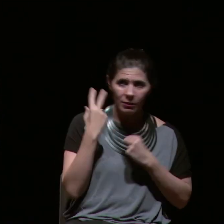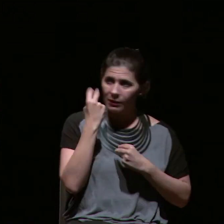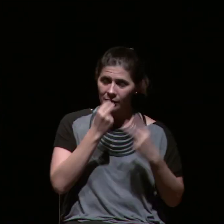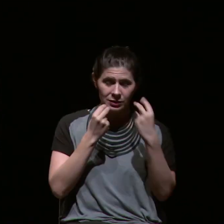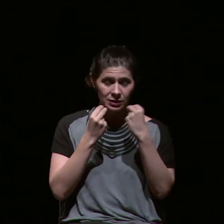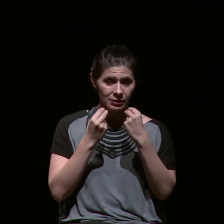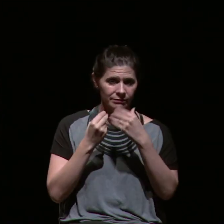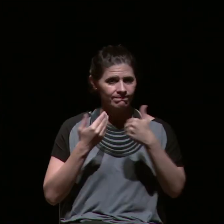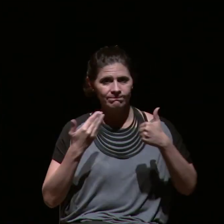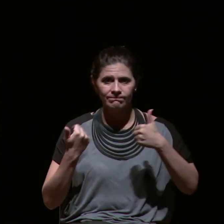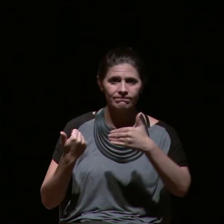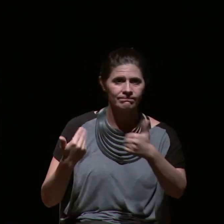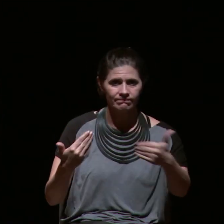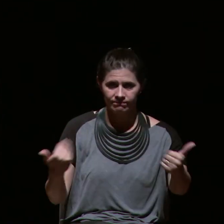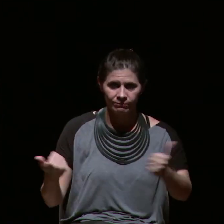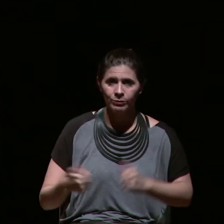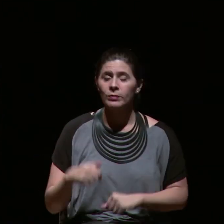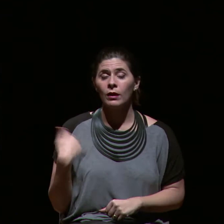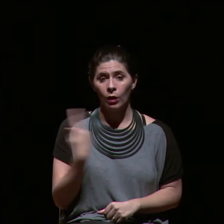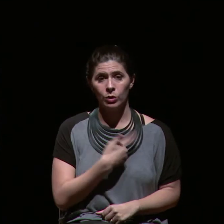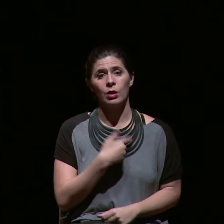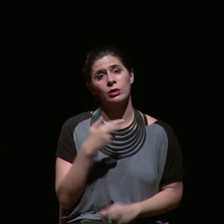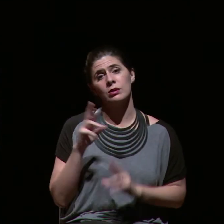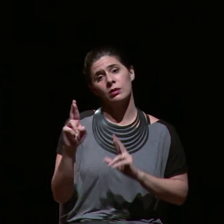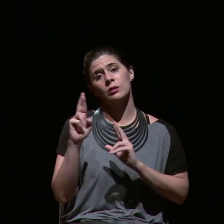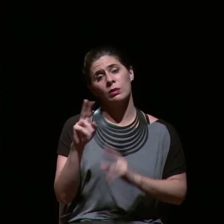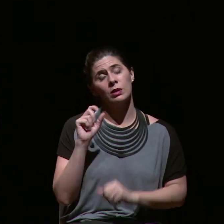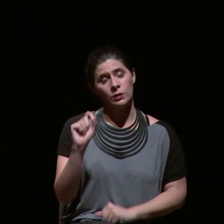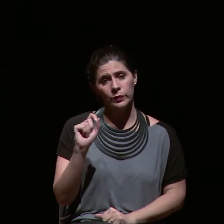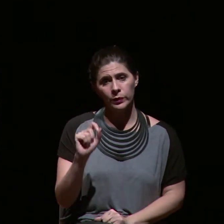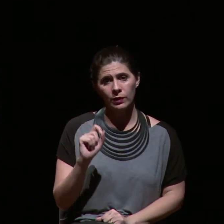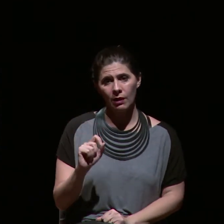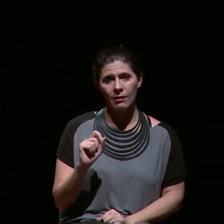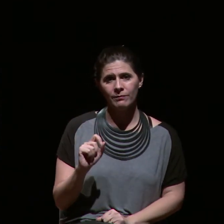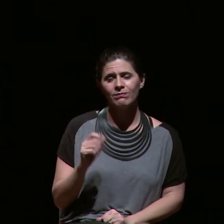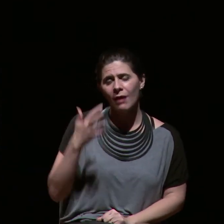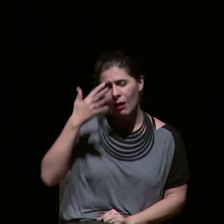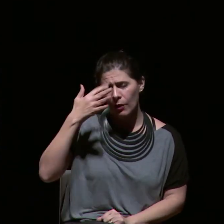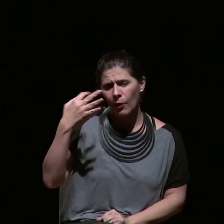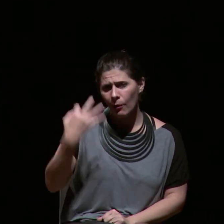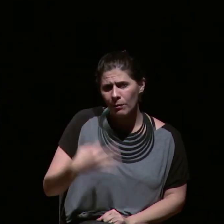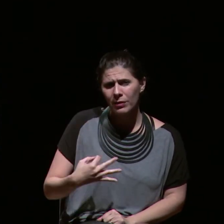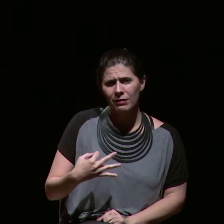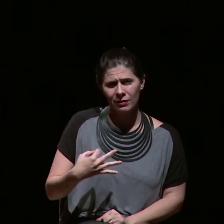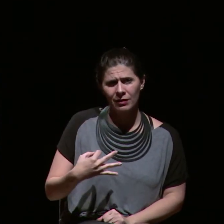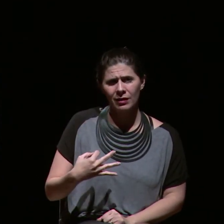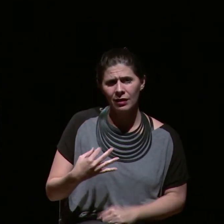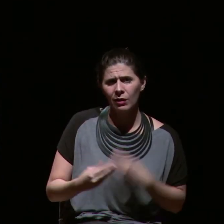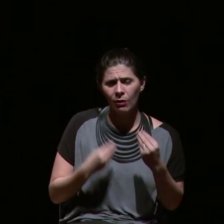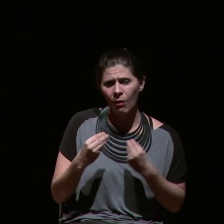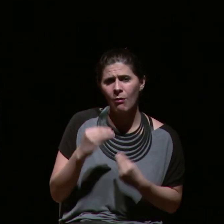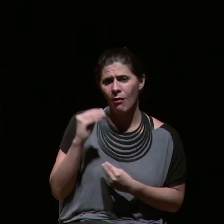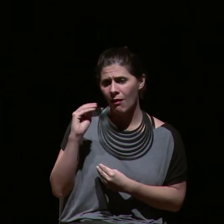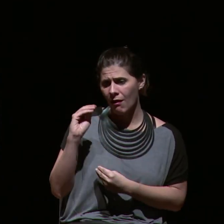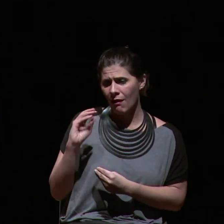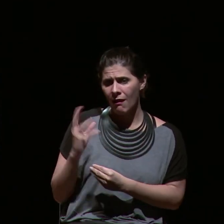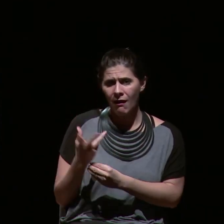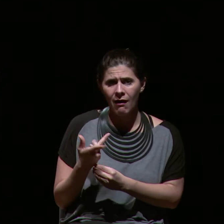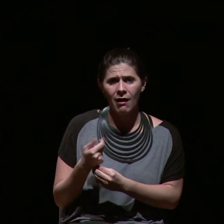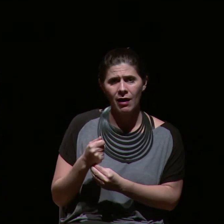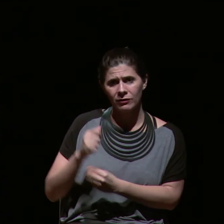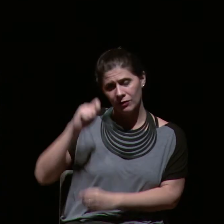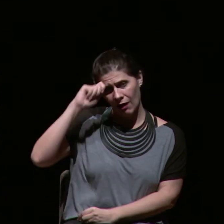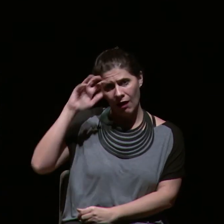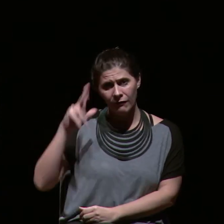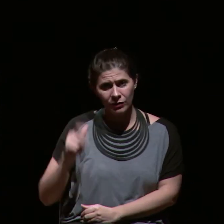surge como esperança é compreender a arte independente afro-brasileira, livre de racialismos biológicos, ainda que